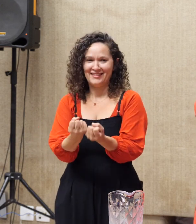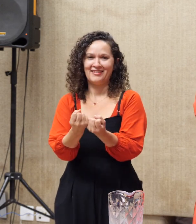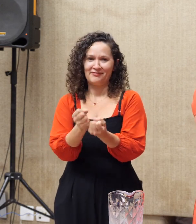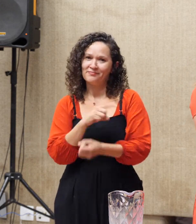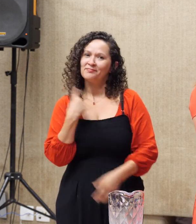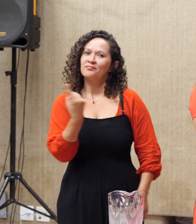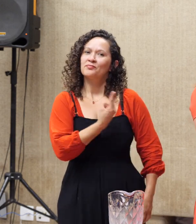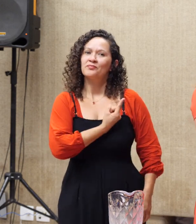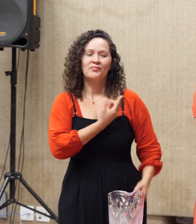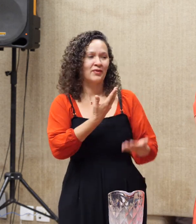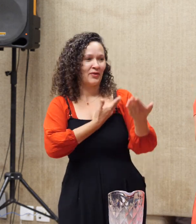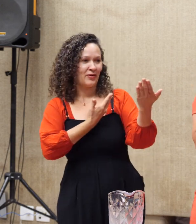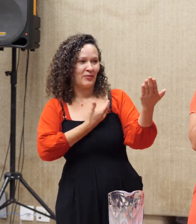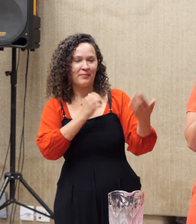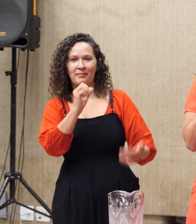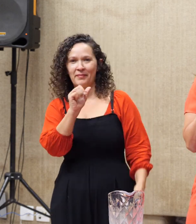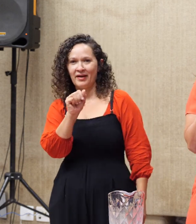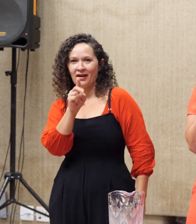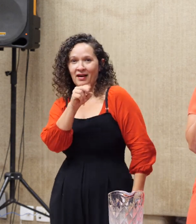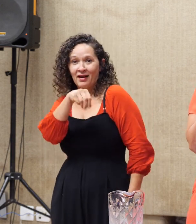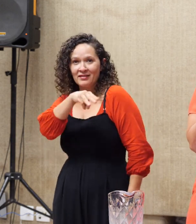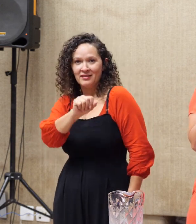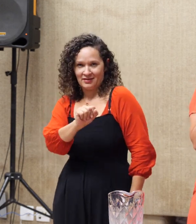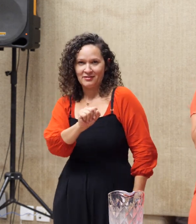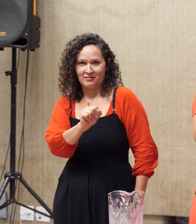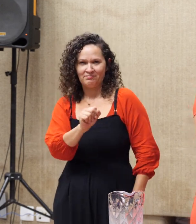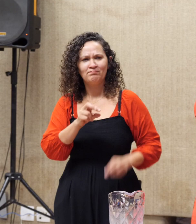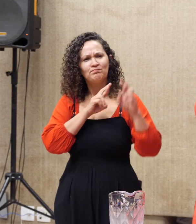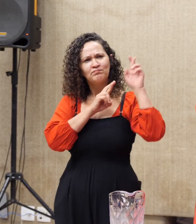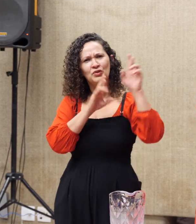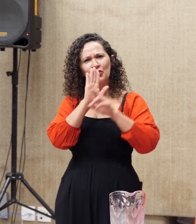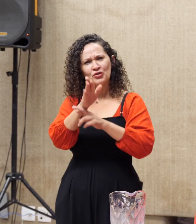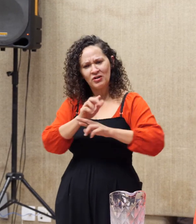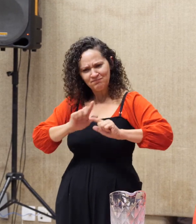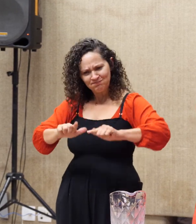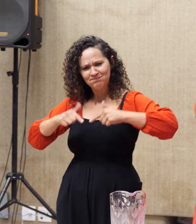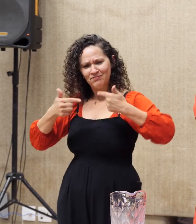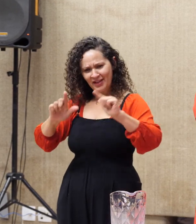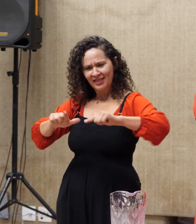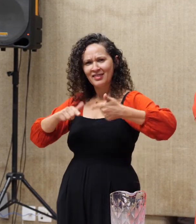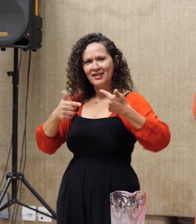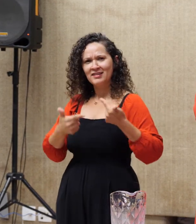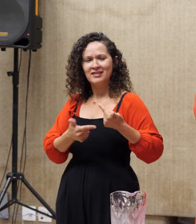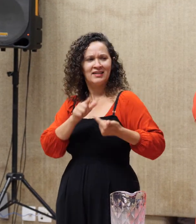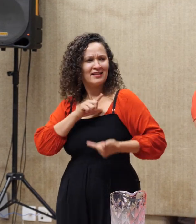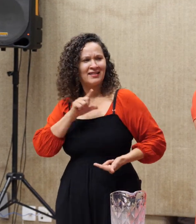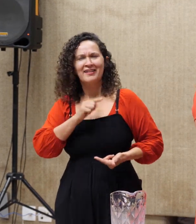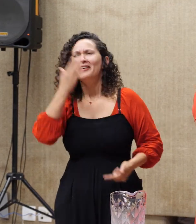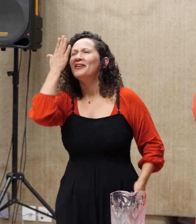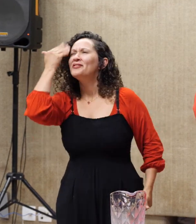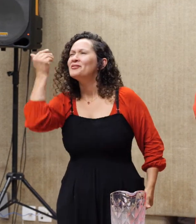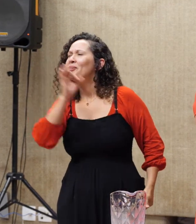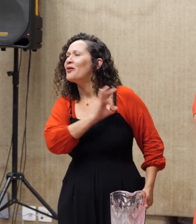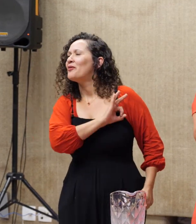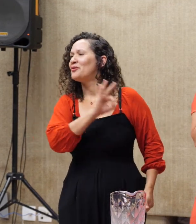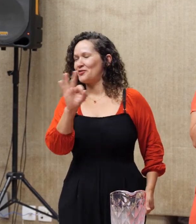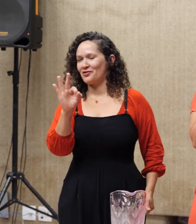nossa companheira Adriana, já na torcida, na militância, para que você tenha muito